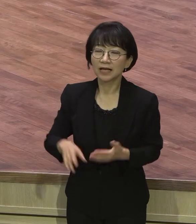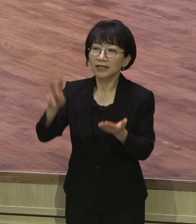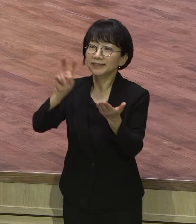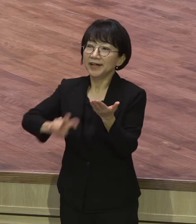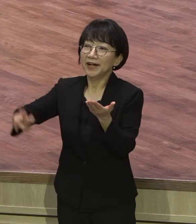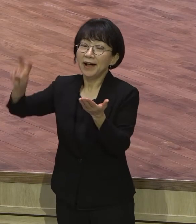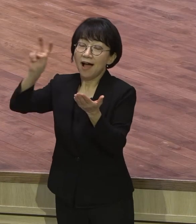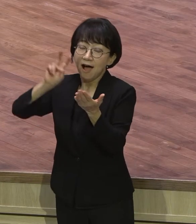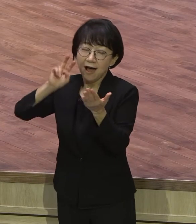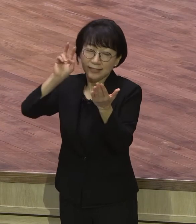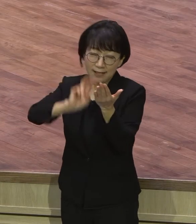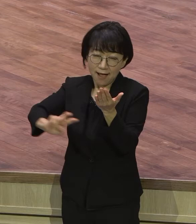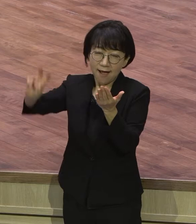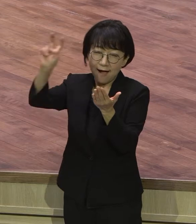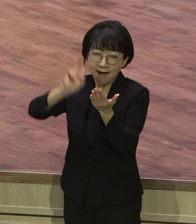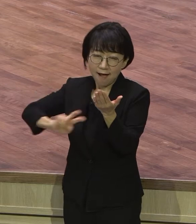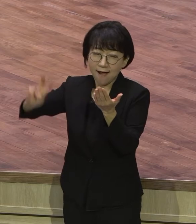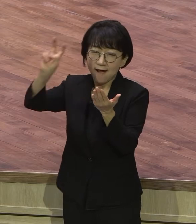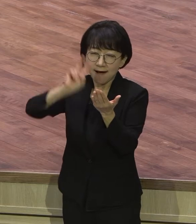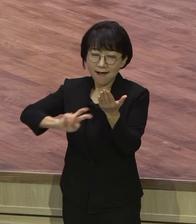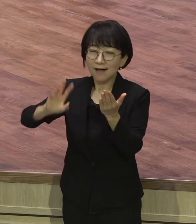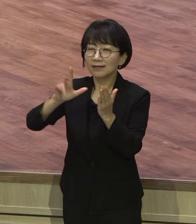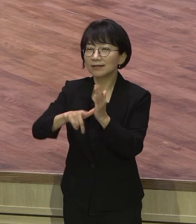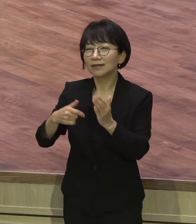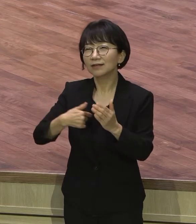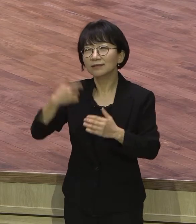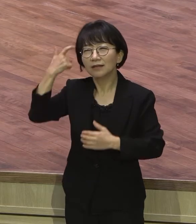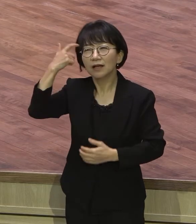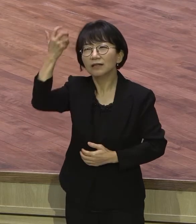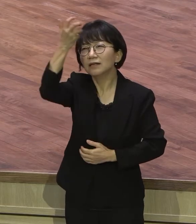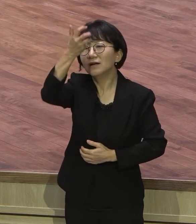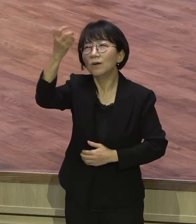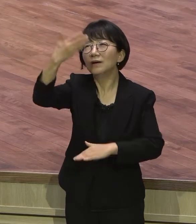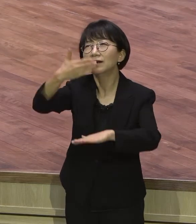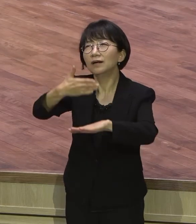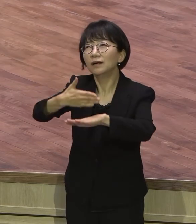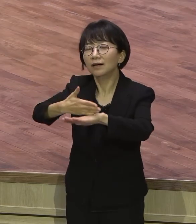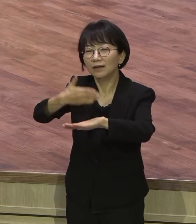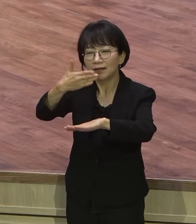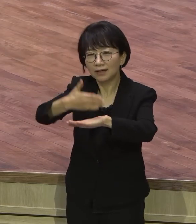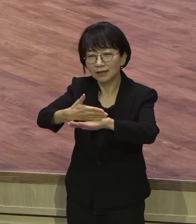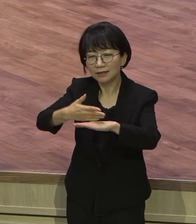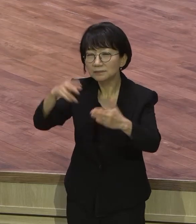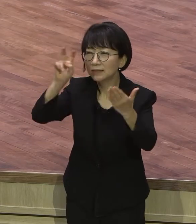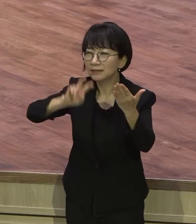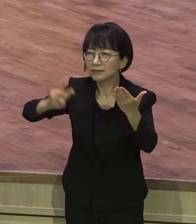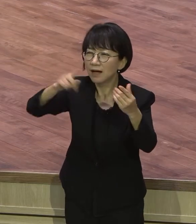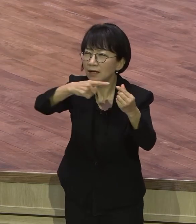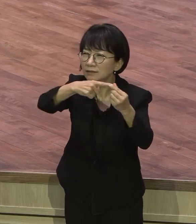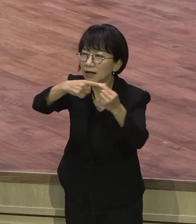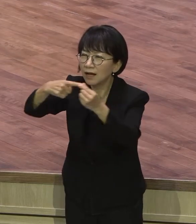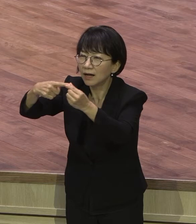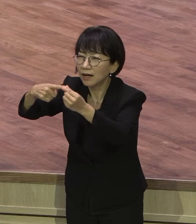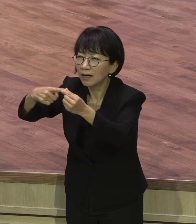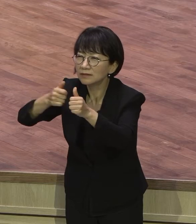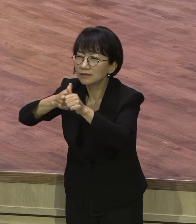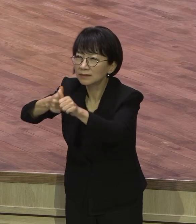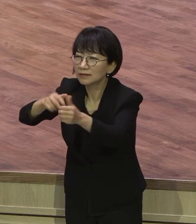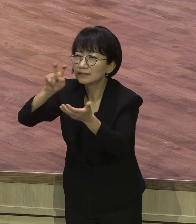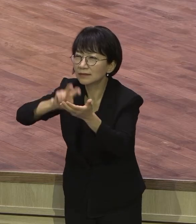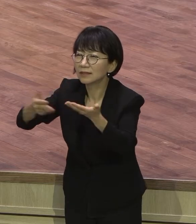찬양을 들으면서 감사하다. 내 영혼이 저 찬양처럼 하나님 앞에 찬양하기를